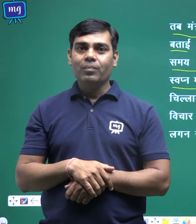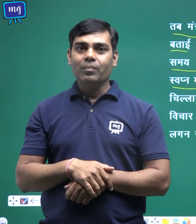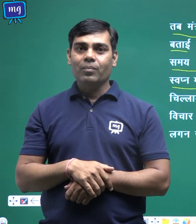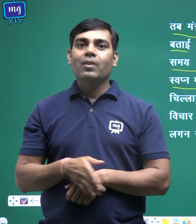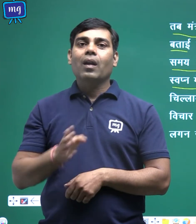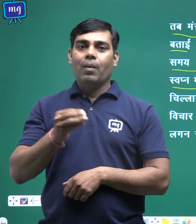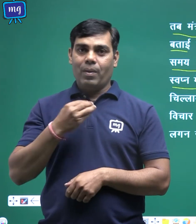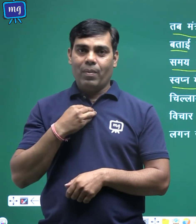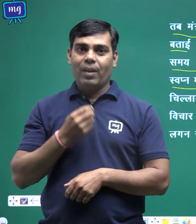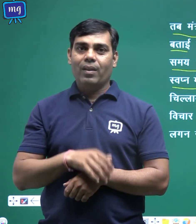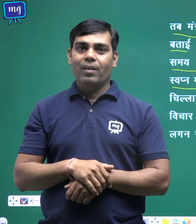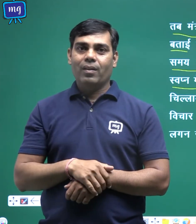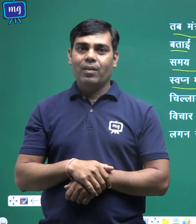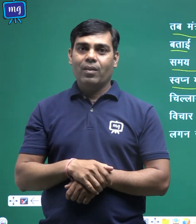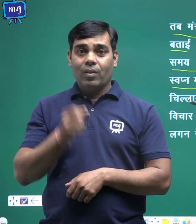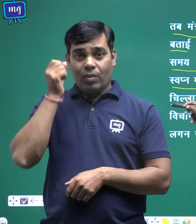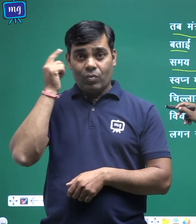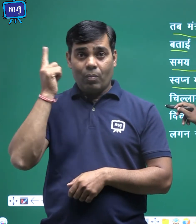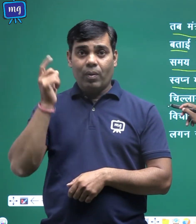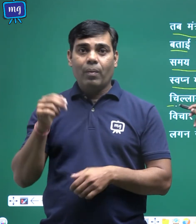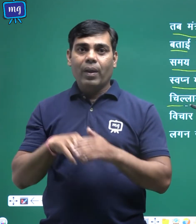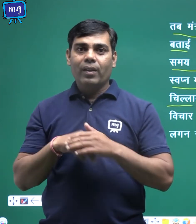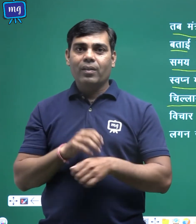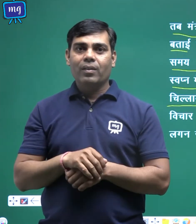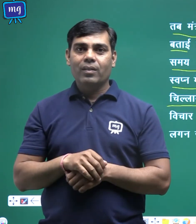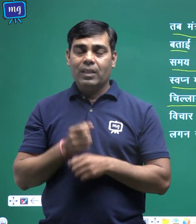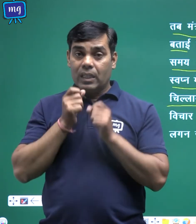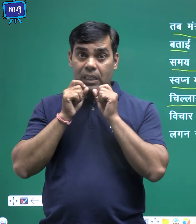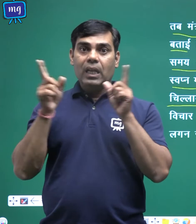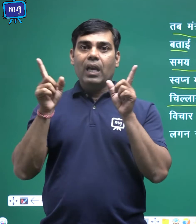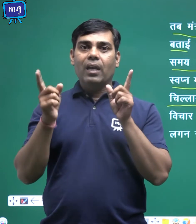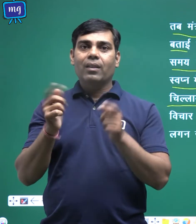तभी मैं स्वप्न में चिल्लाया था।